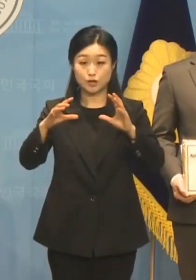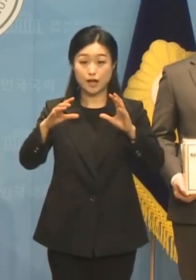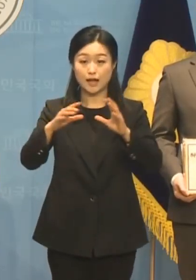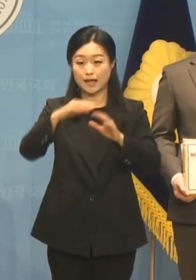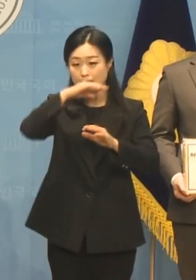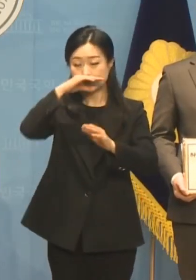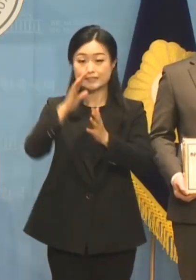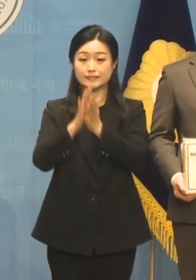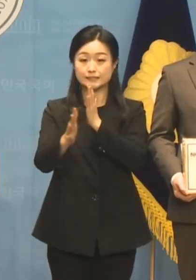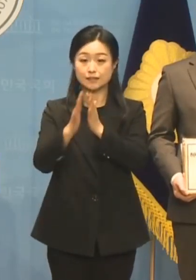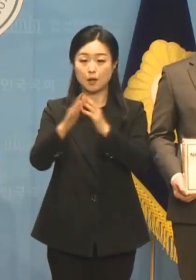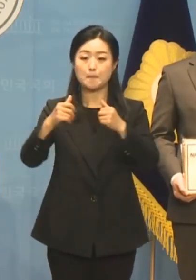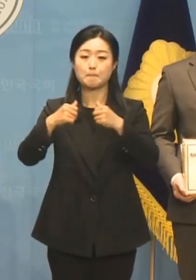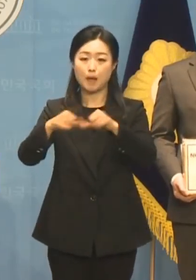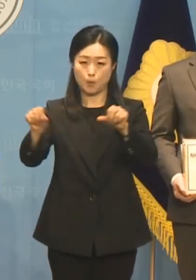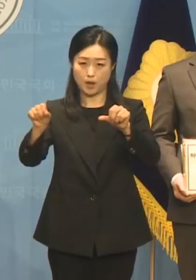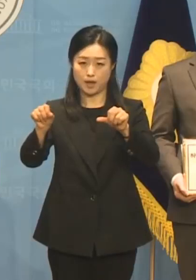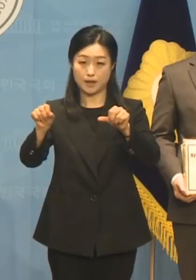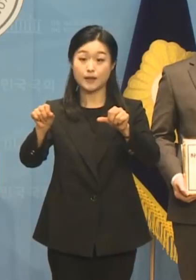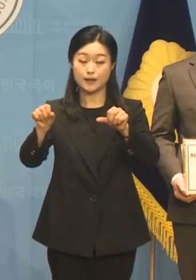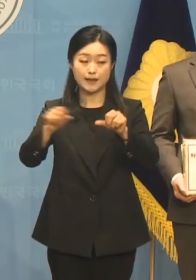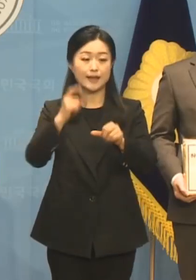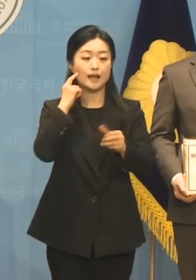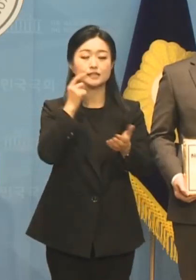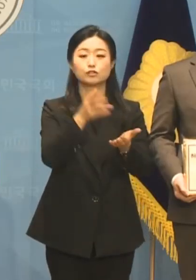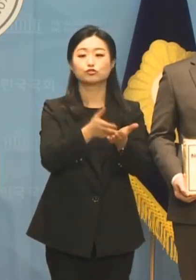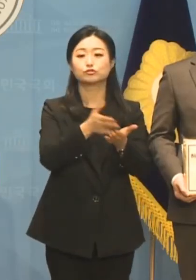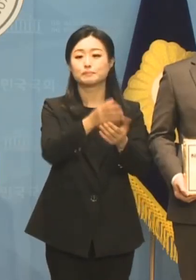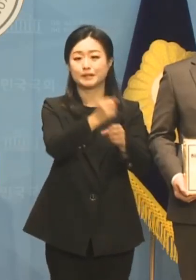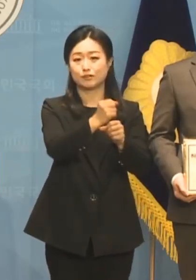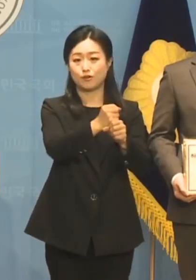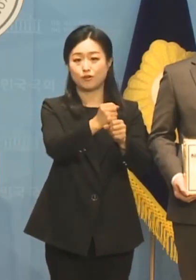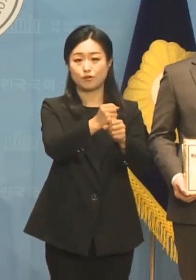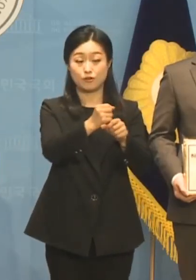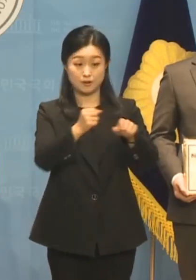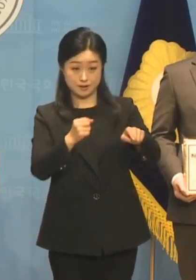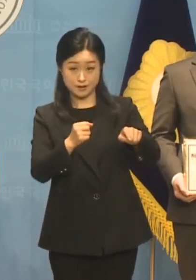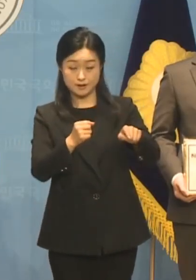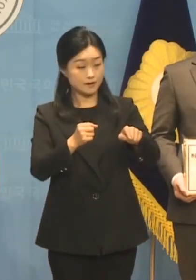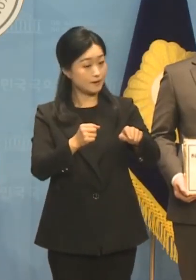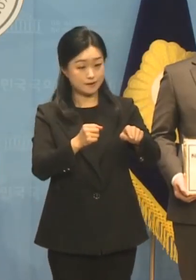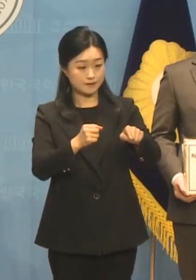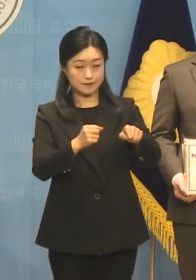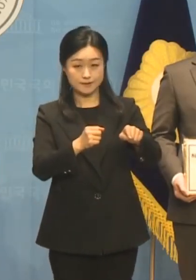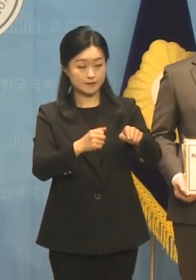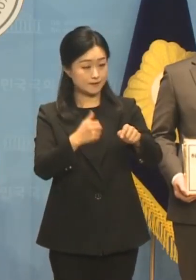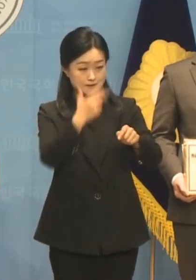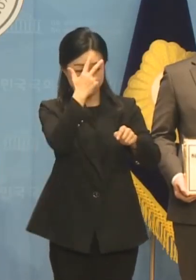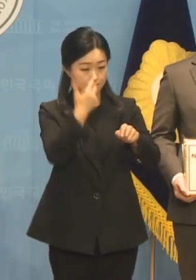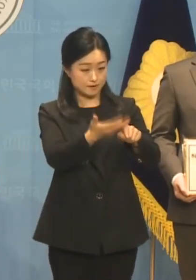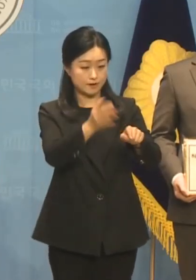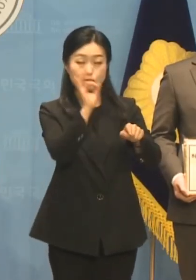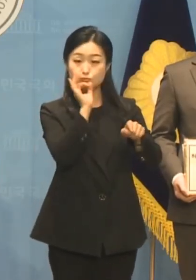파괴하는 행위를 지속하고 있습니다. 우리는 이들에 대해 결코 좌시하지 않을